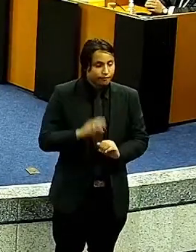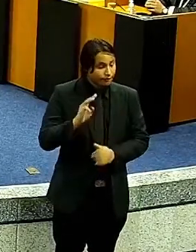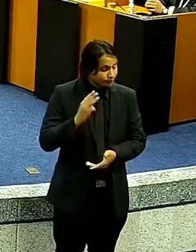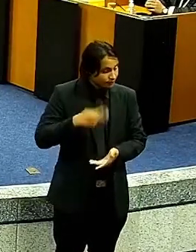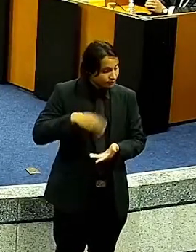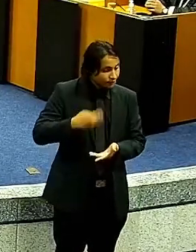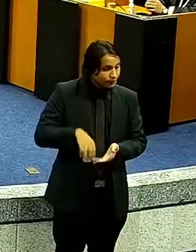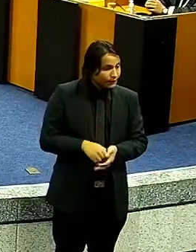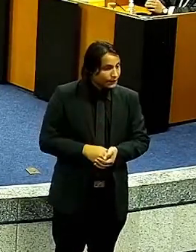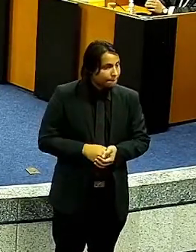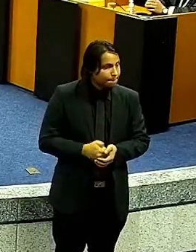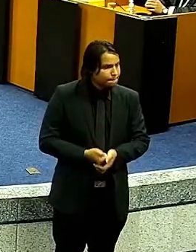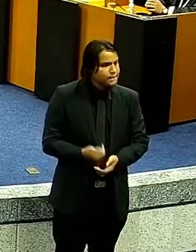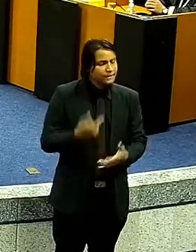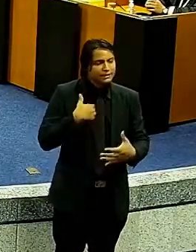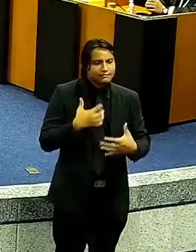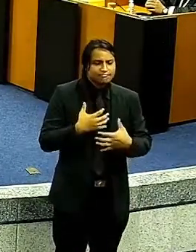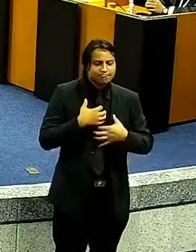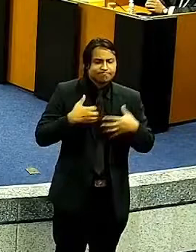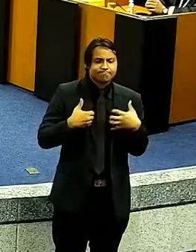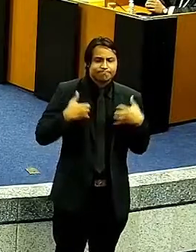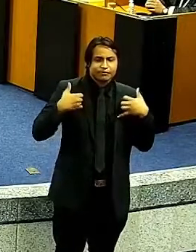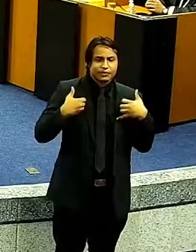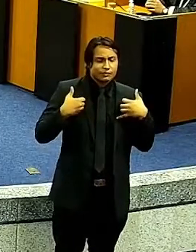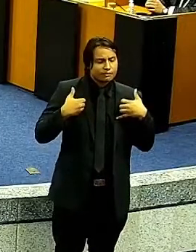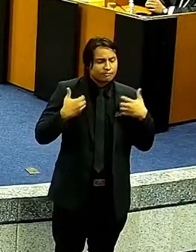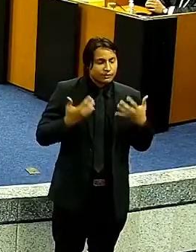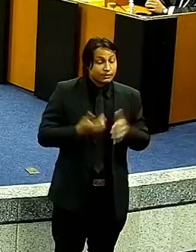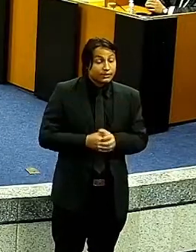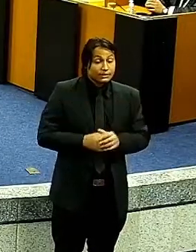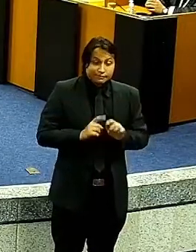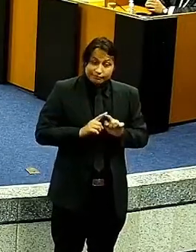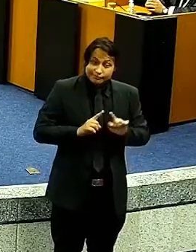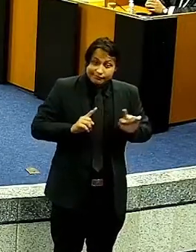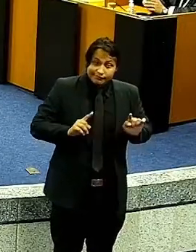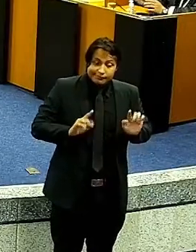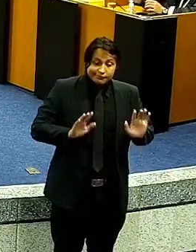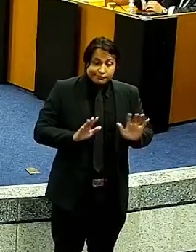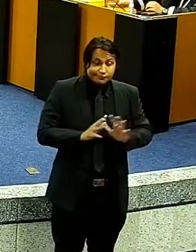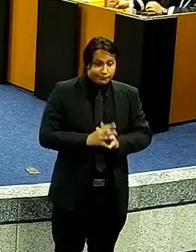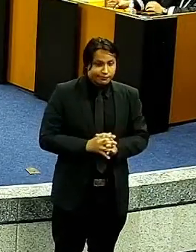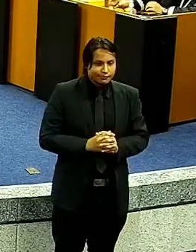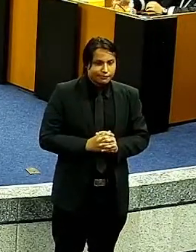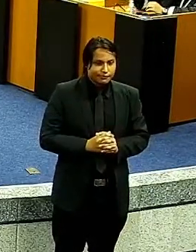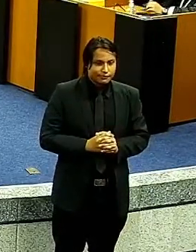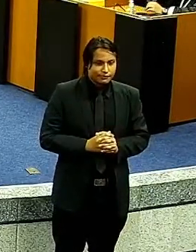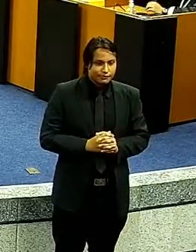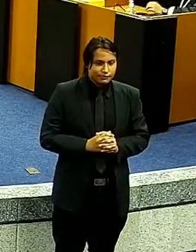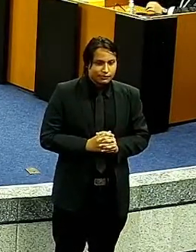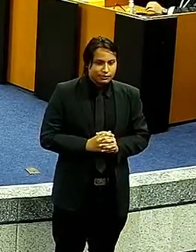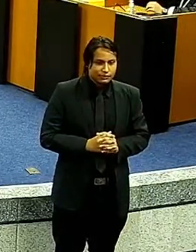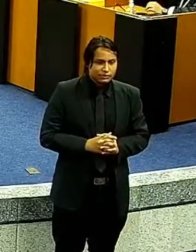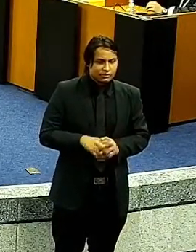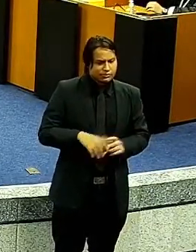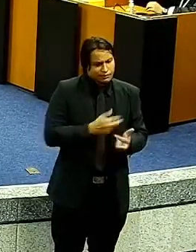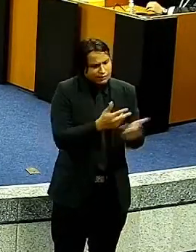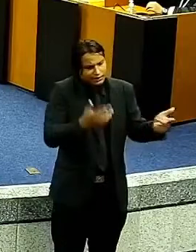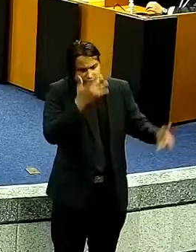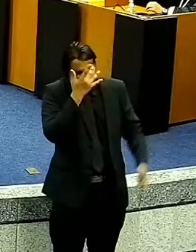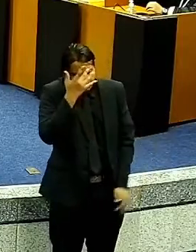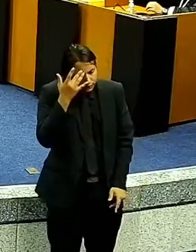o que muito me honra e me enobrece mas para isso a intervenção de muitas mãos se